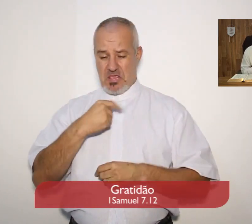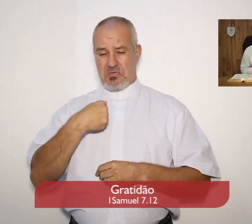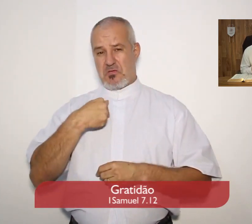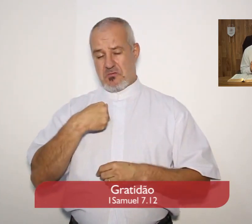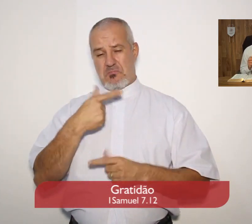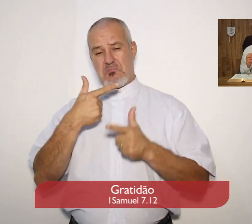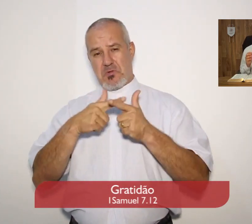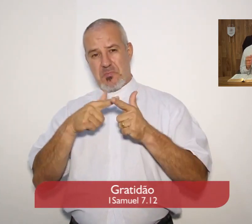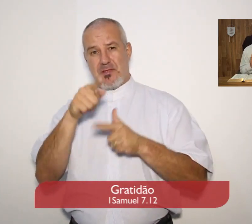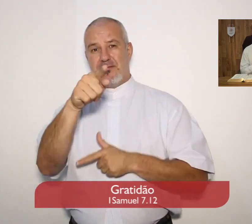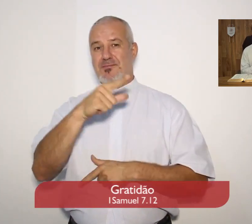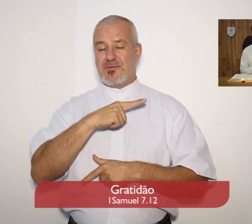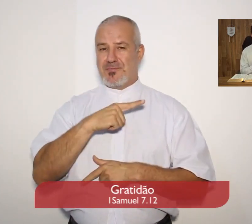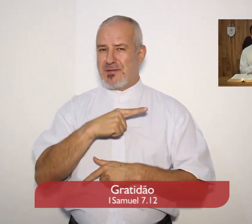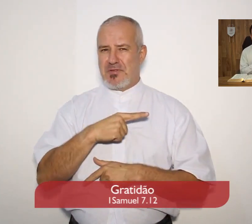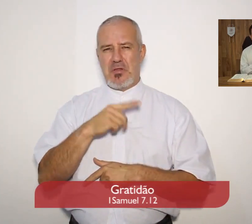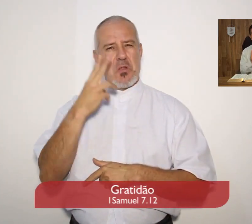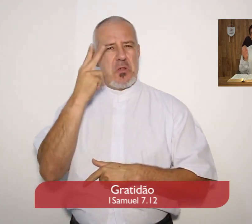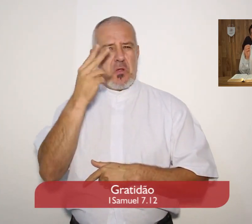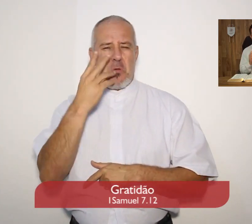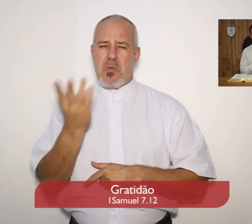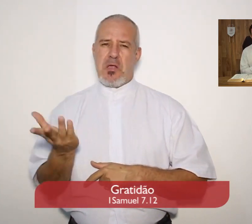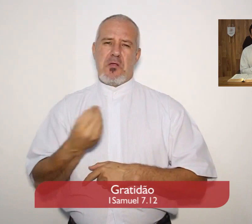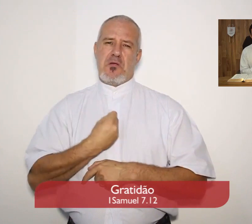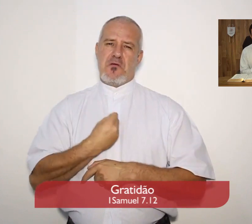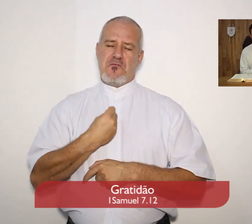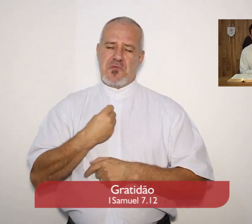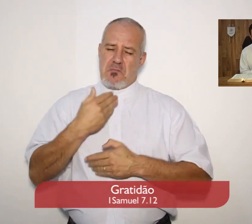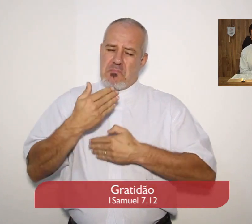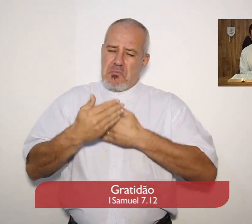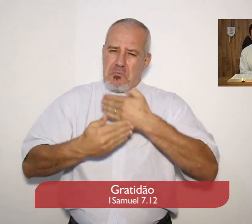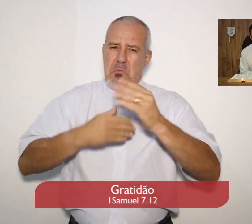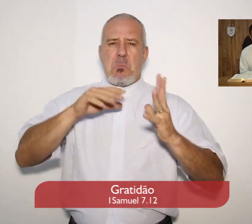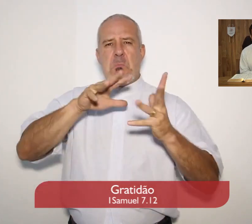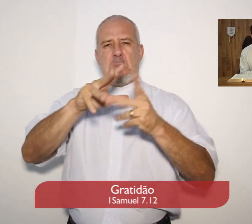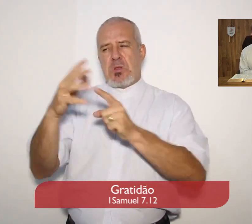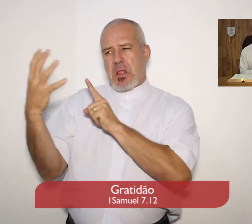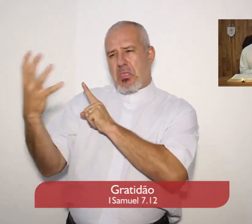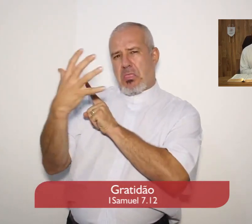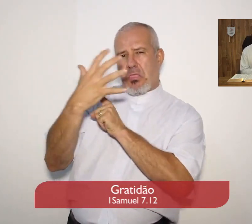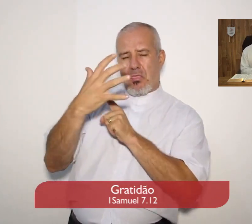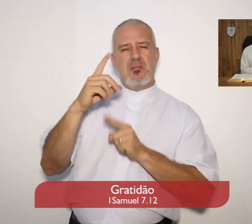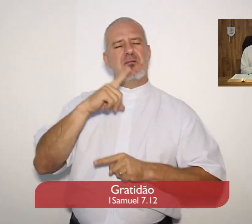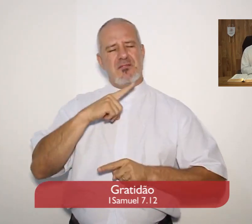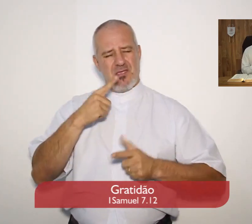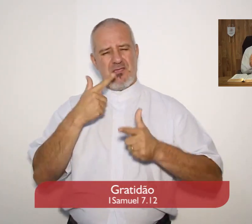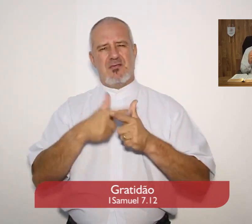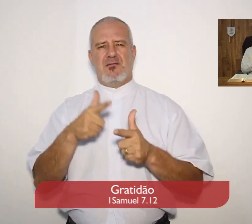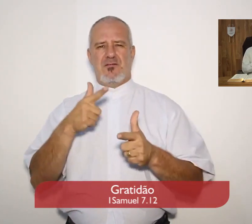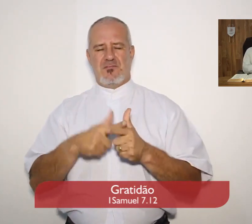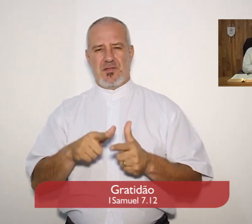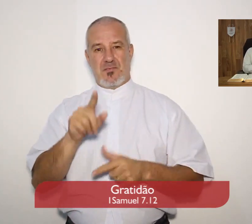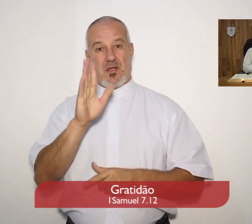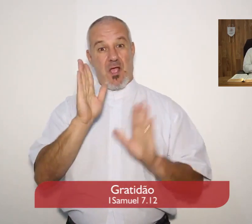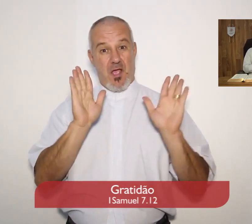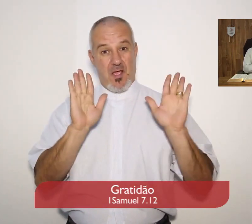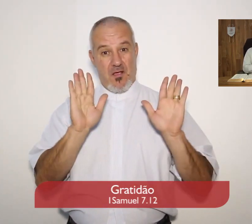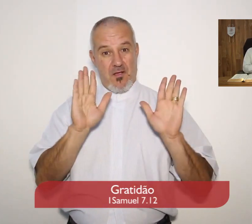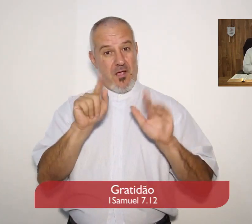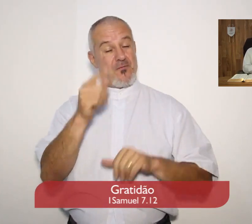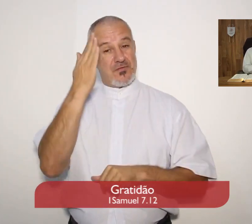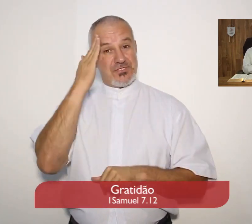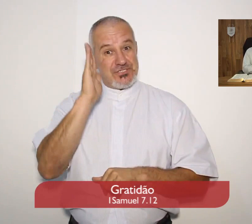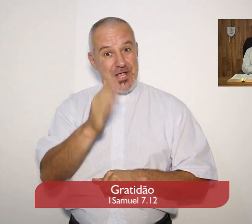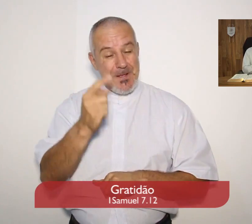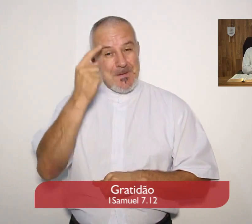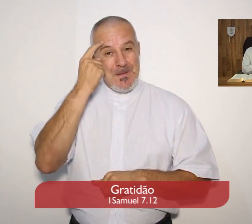pertinentes à nossa vida. Todos nós possuímos obstáculos na vida. Você já pensou também